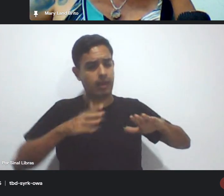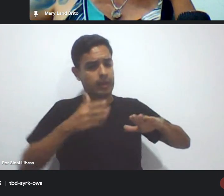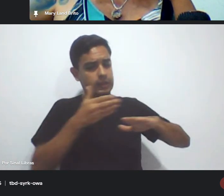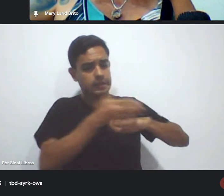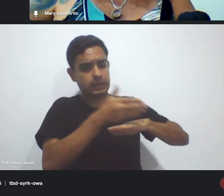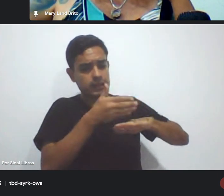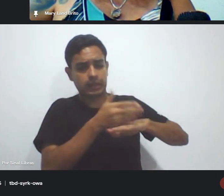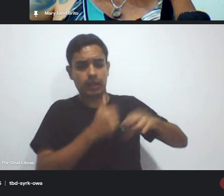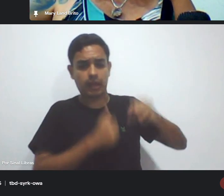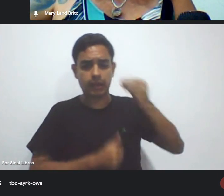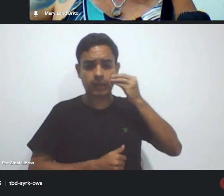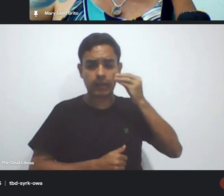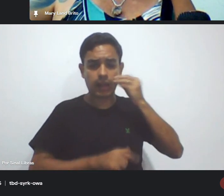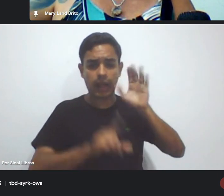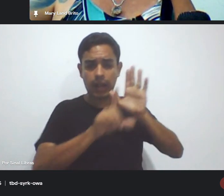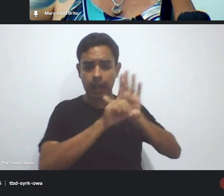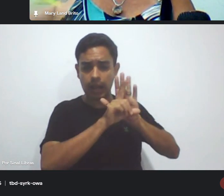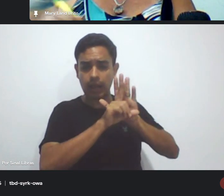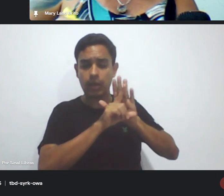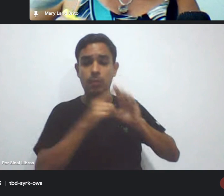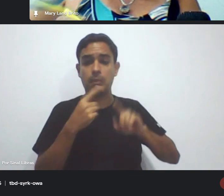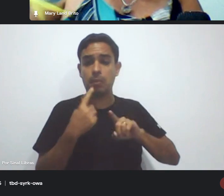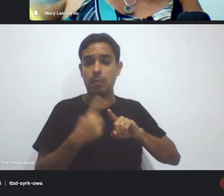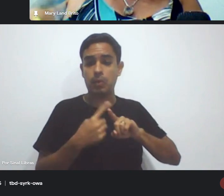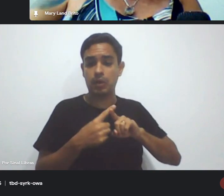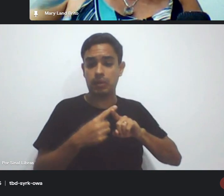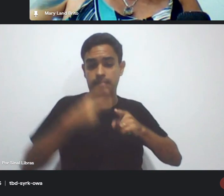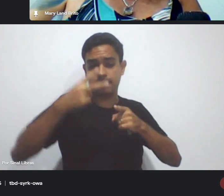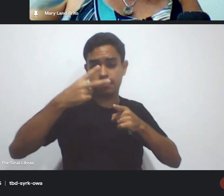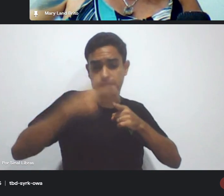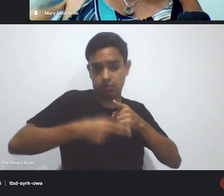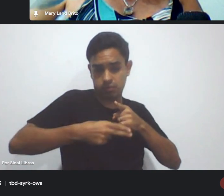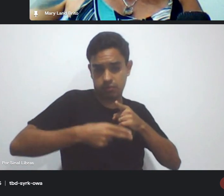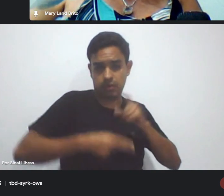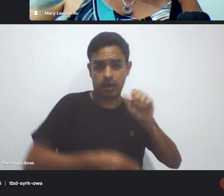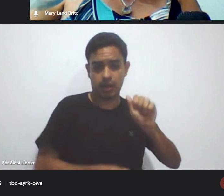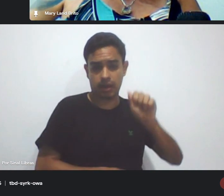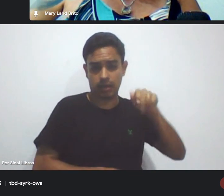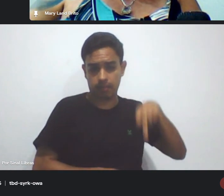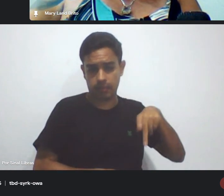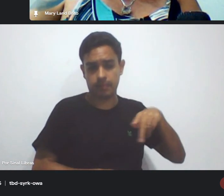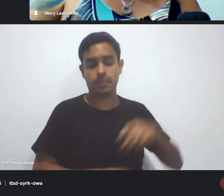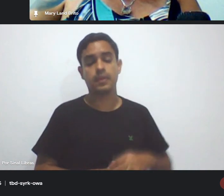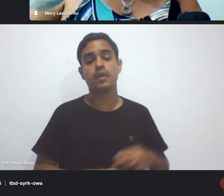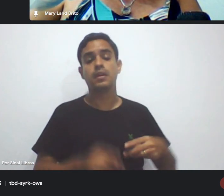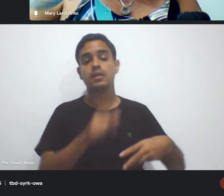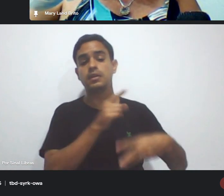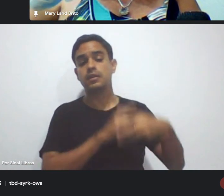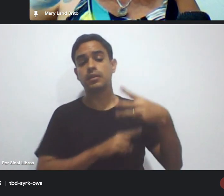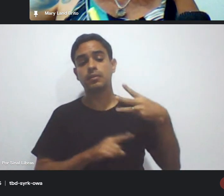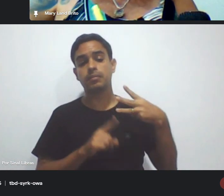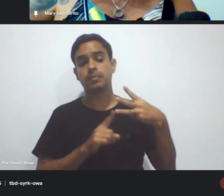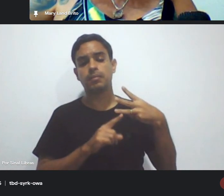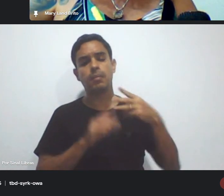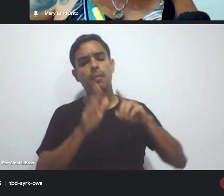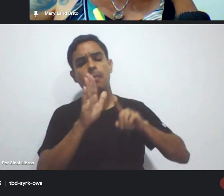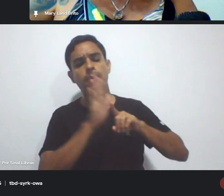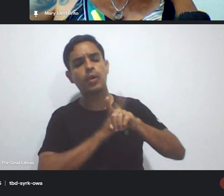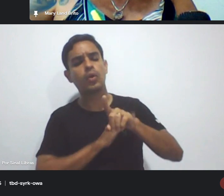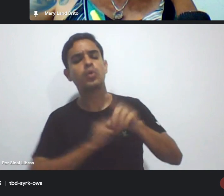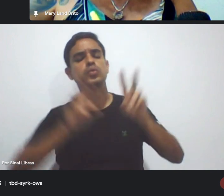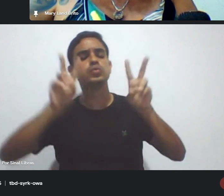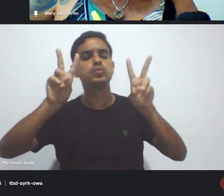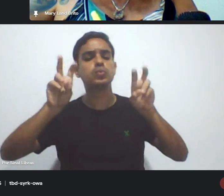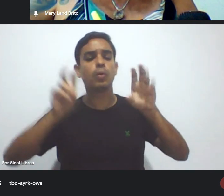cultura por medo de ser cortado. Aí uma dessas perguntas é essa, e a outra é sobre o menino que falou sobre a questão do CPF.